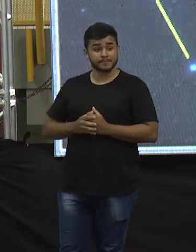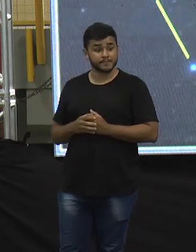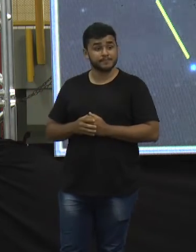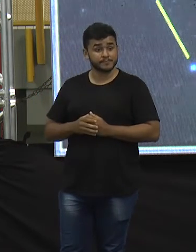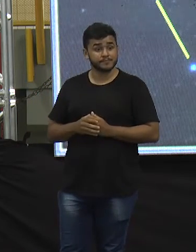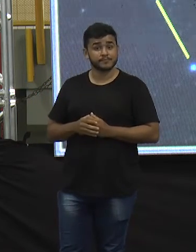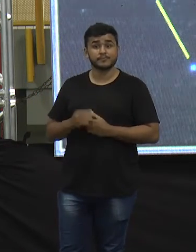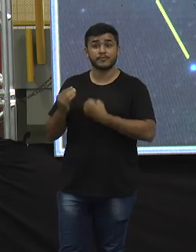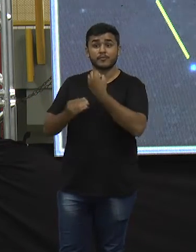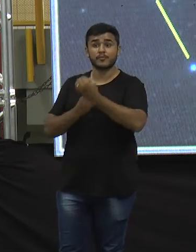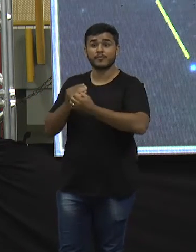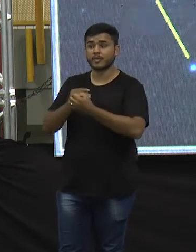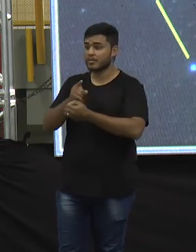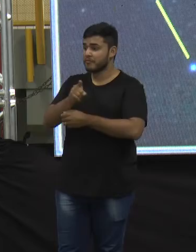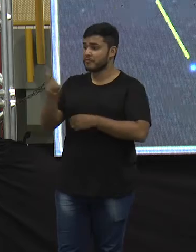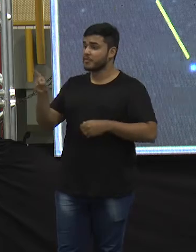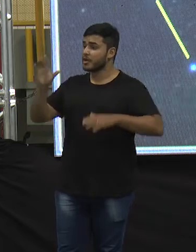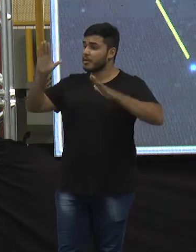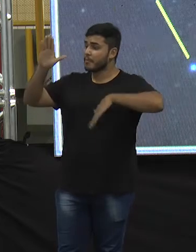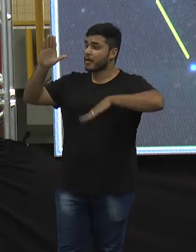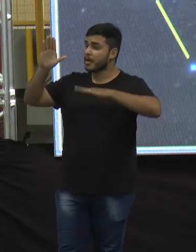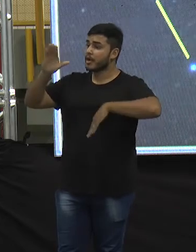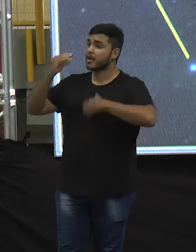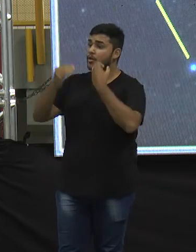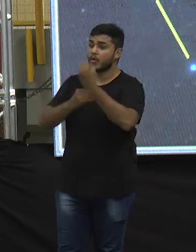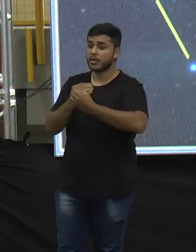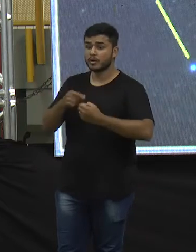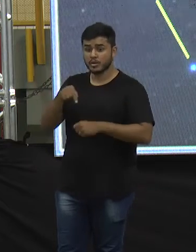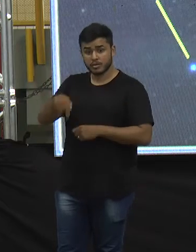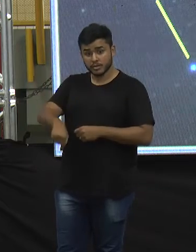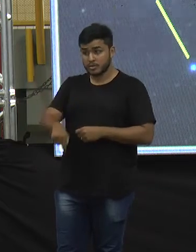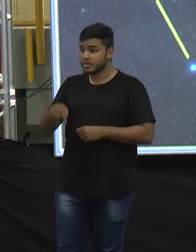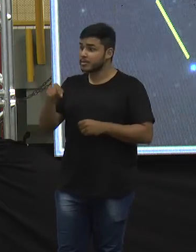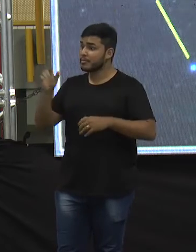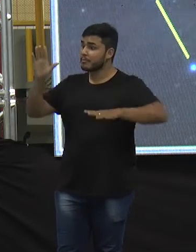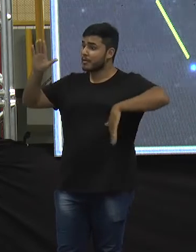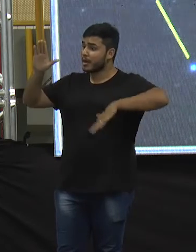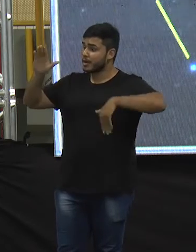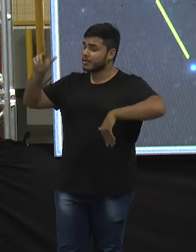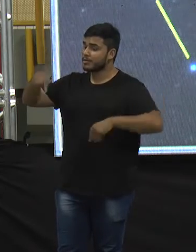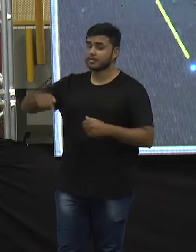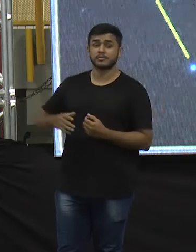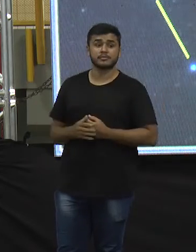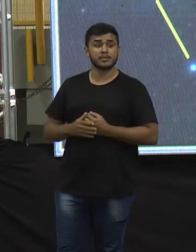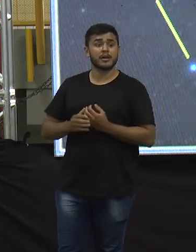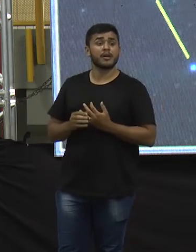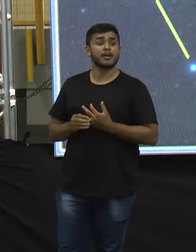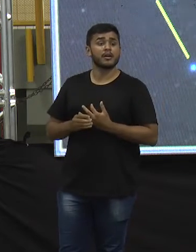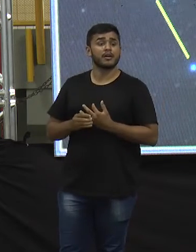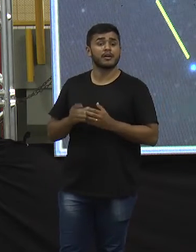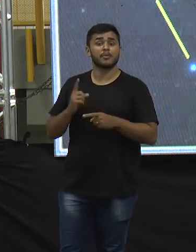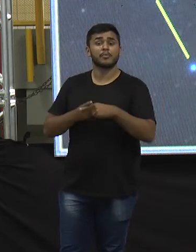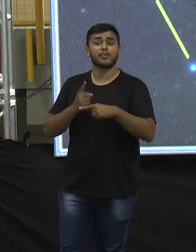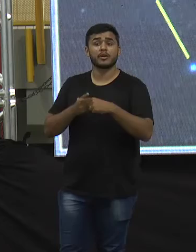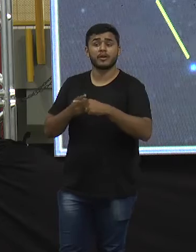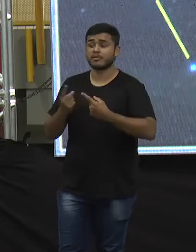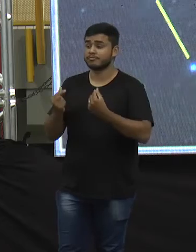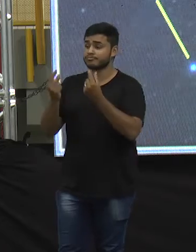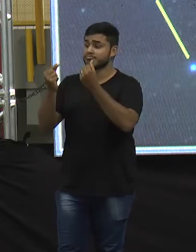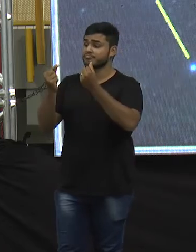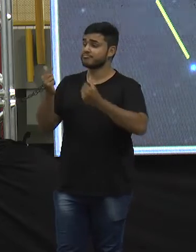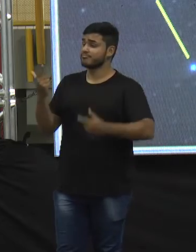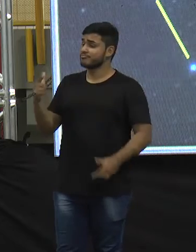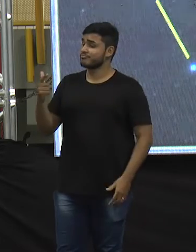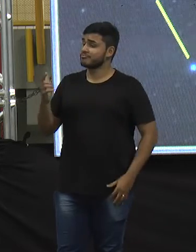aqui, raramente a gente vai à praia, a gente mora na cidade litorânea. Por quê? Porque a gente condiciona aí a praia a questão